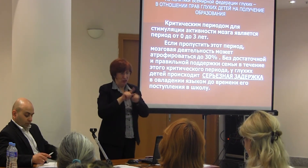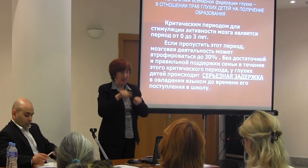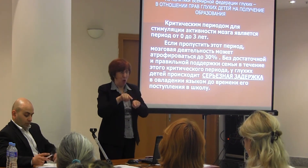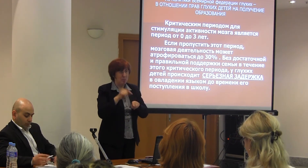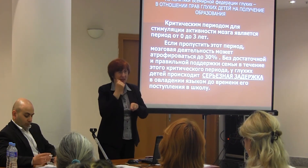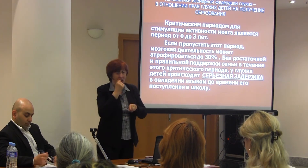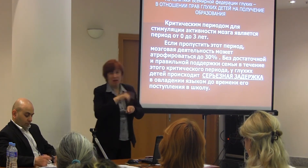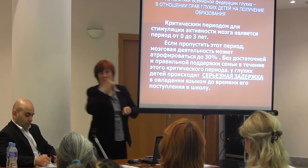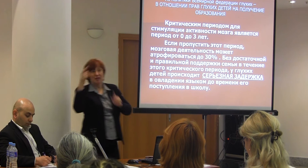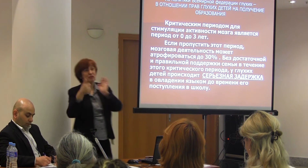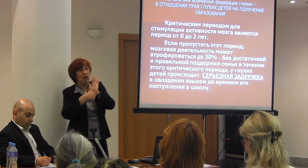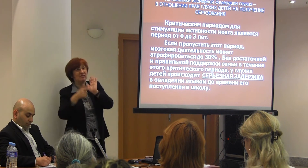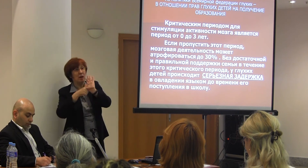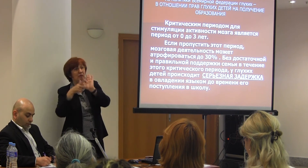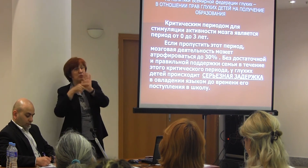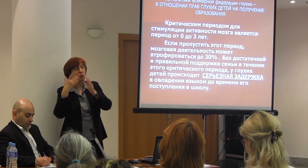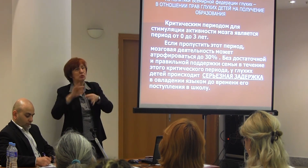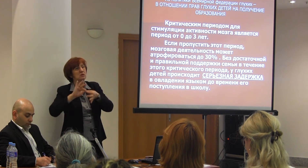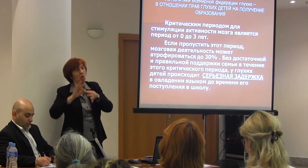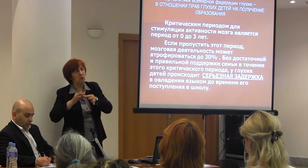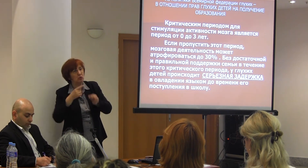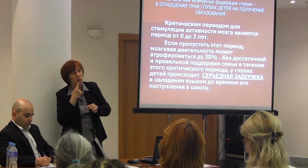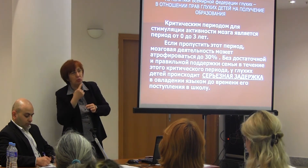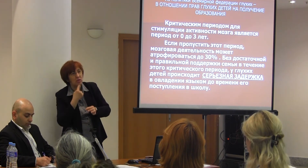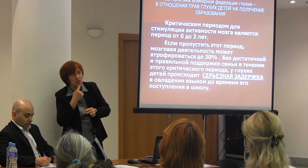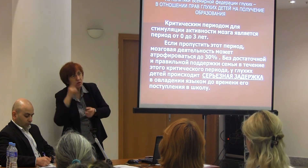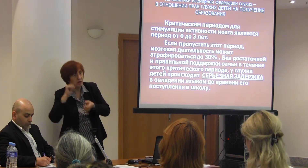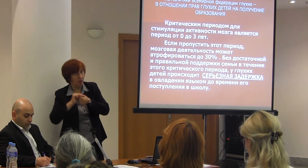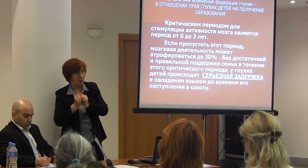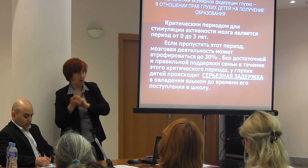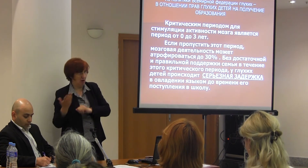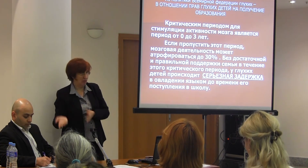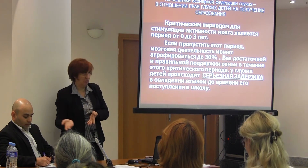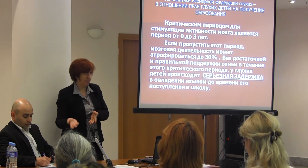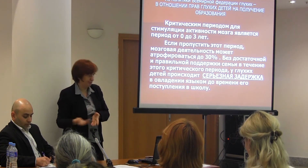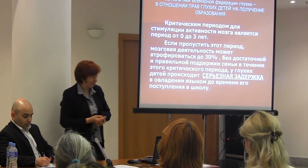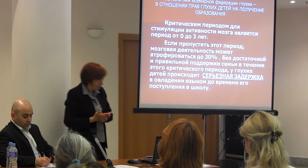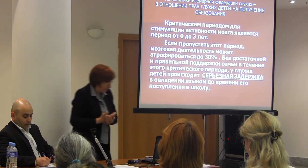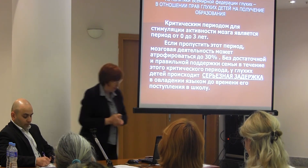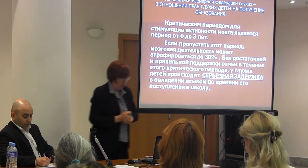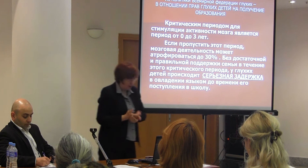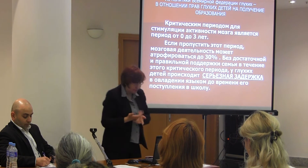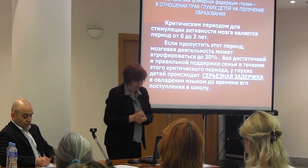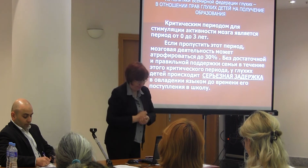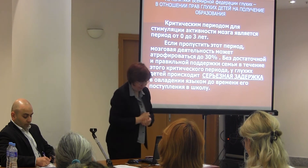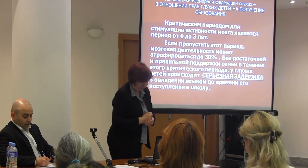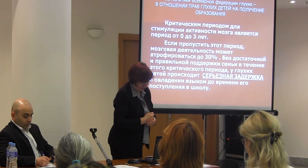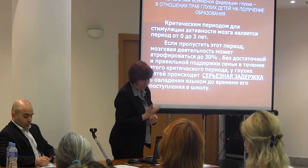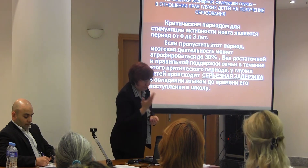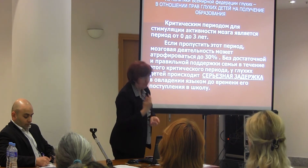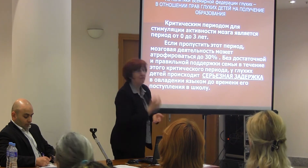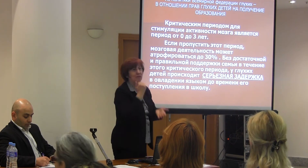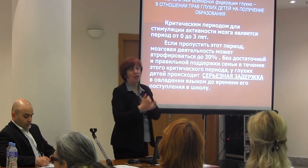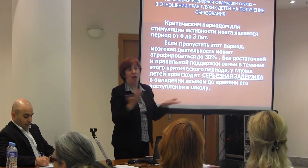дается ребенку без всякого труда. Он воспринимает тот материал, который потом 6 лет ему будет запомнить сложно.